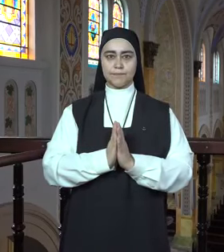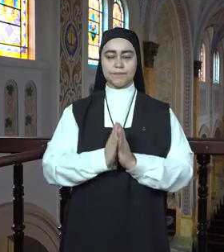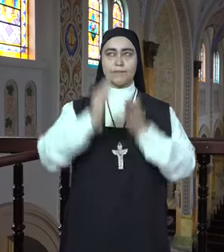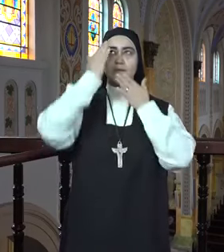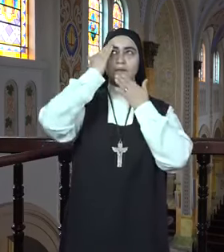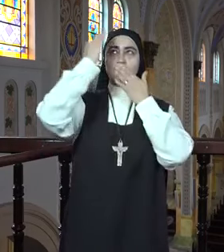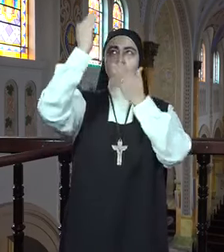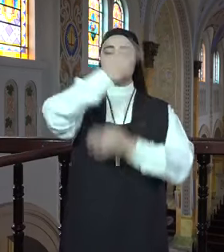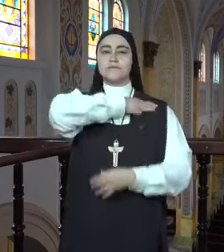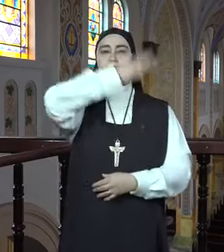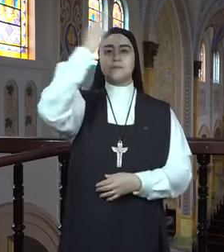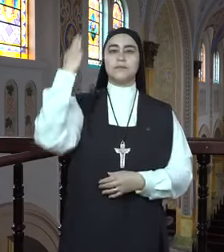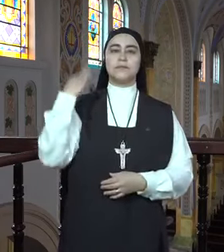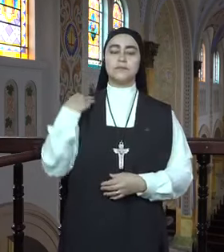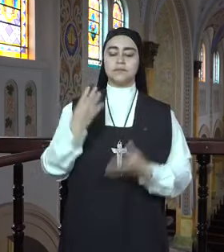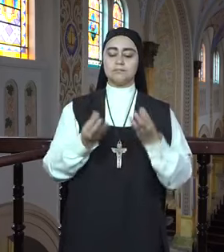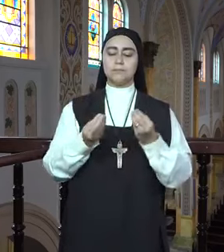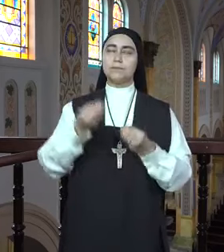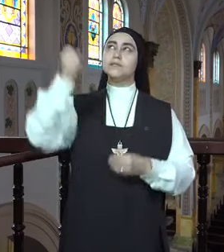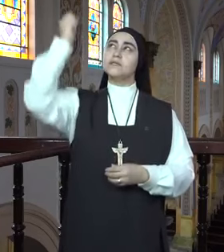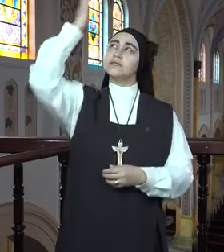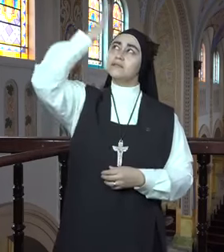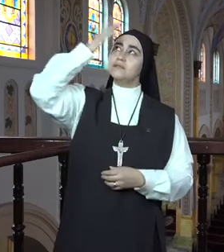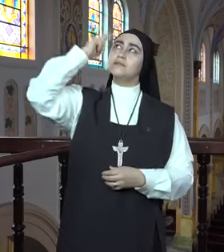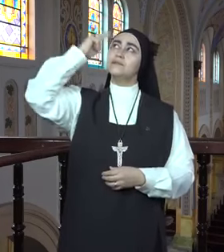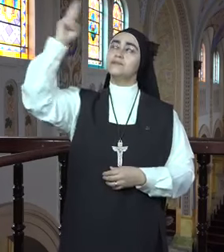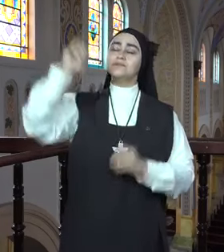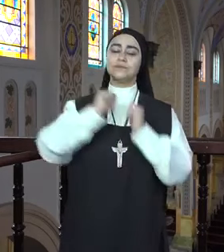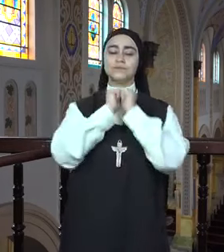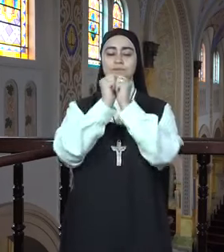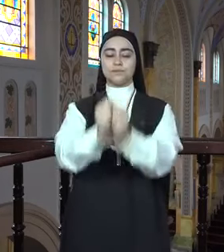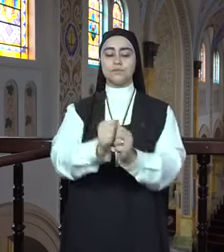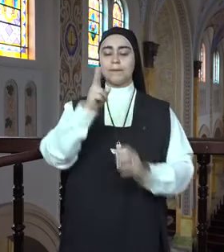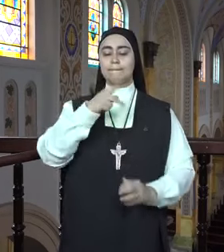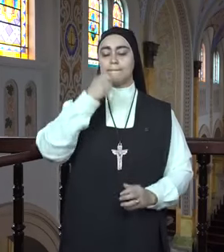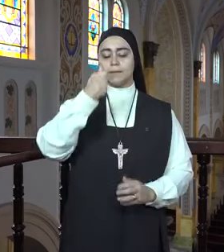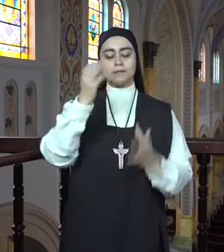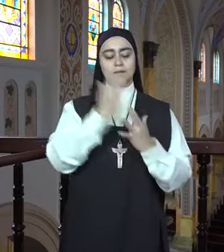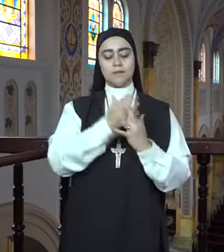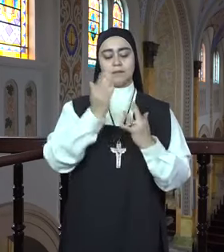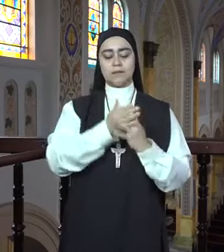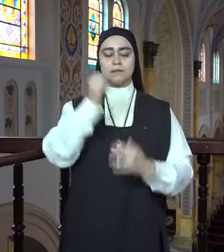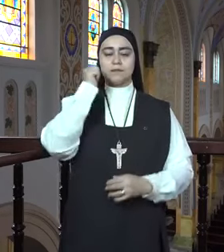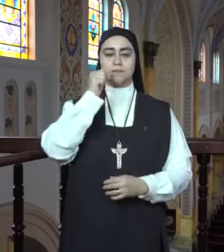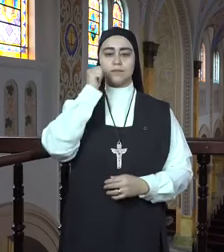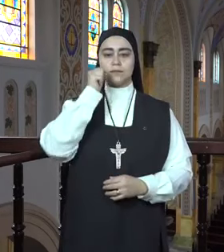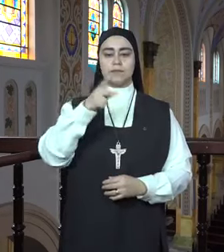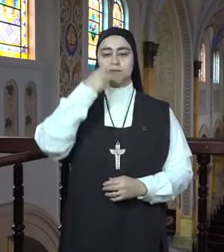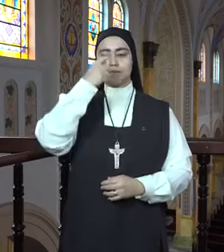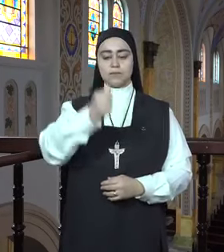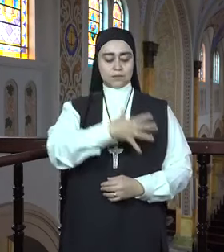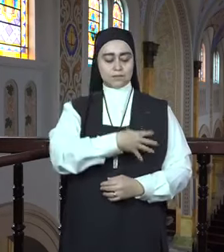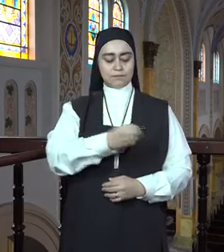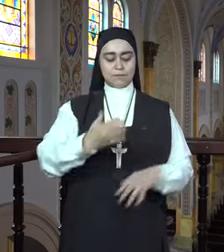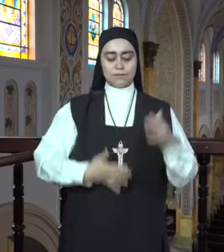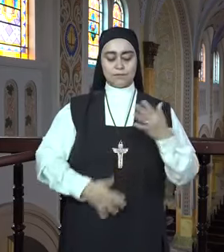Ave Maria, cheia de graça, o Senhor é convosco. Bendita sois vós entre as mulheres, e